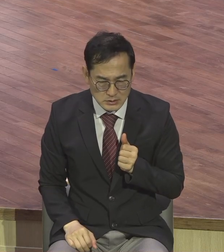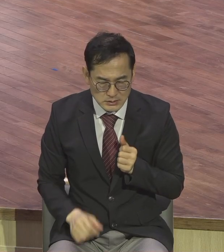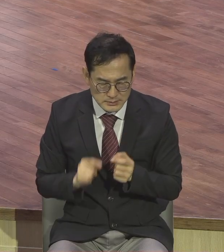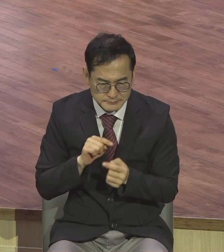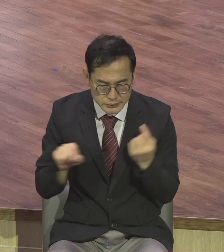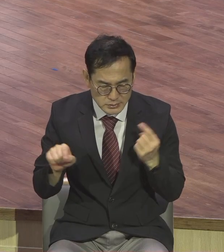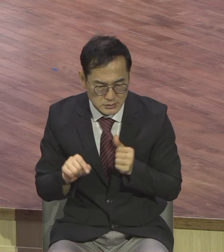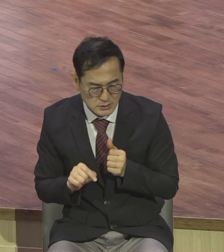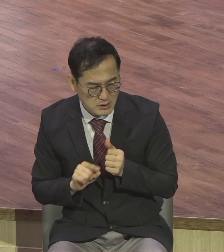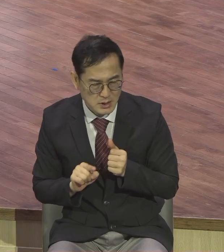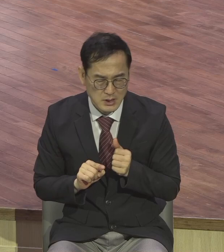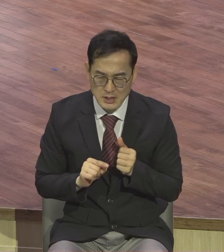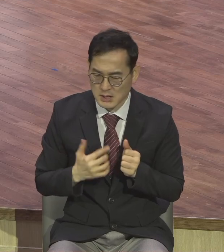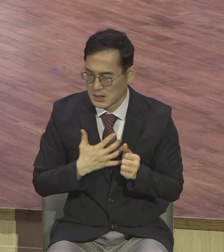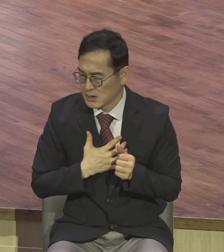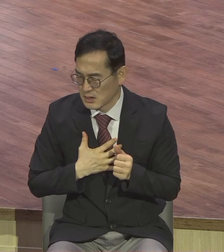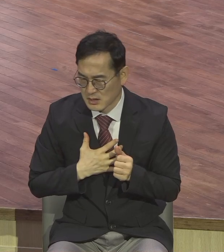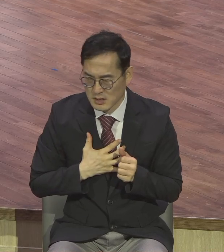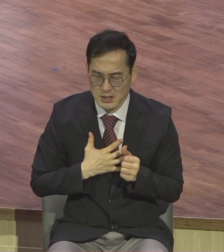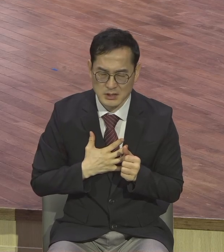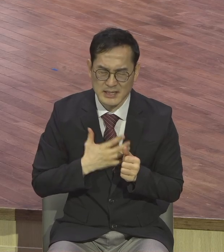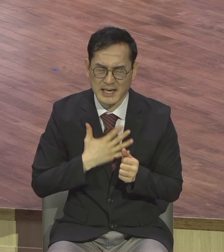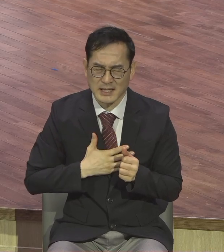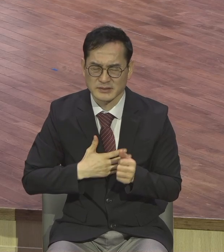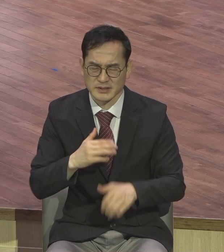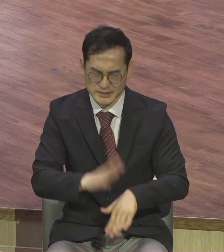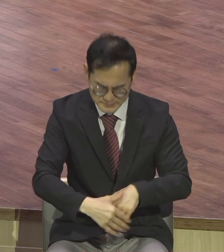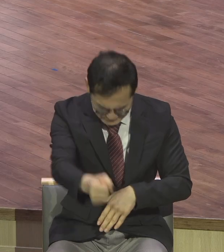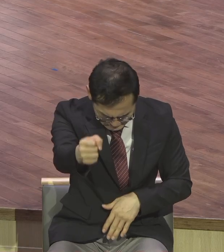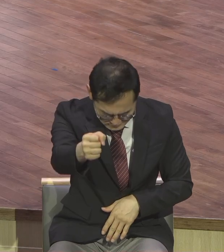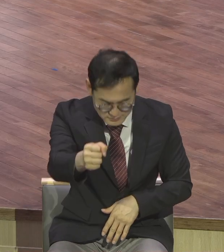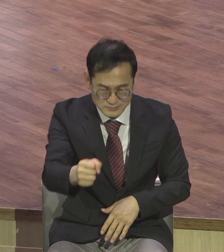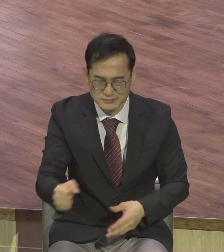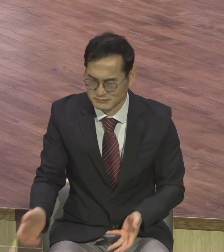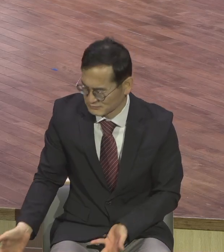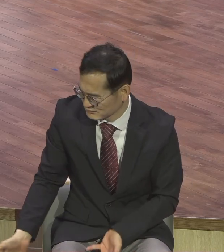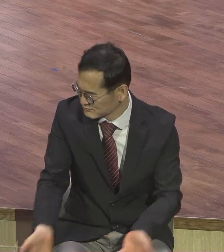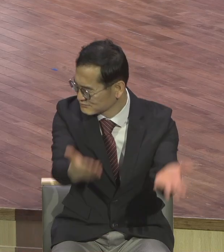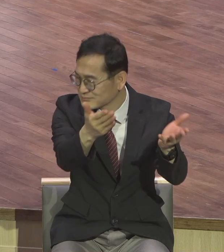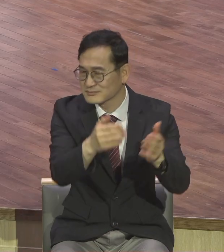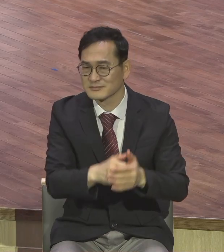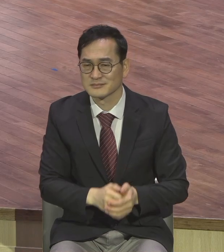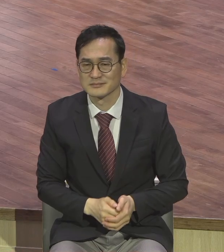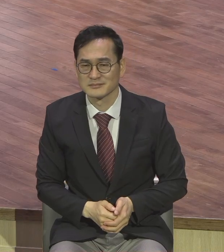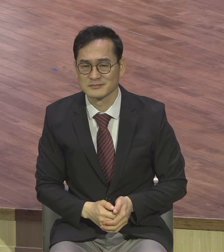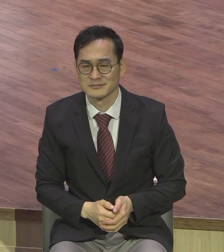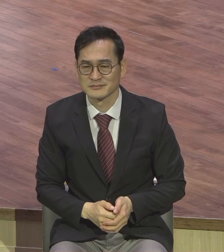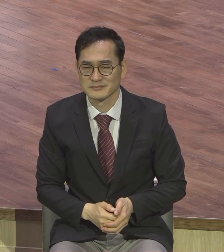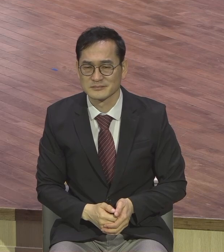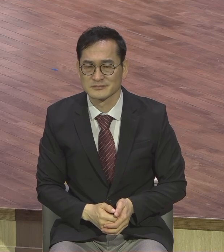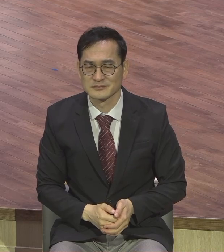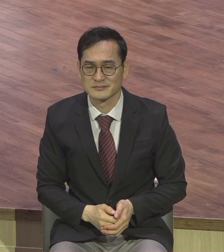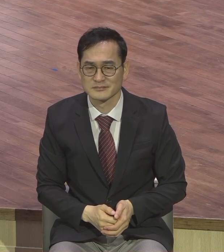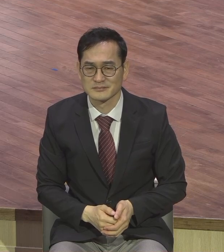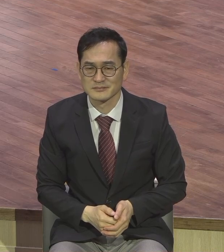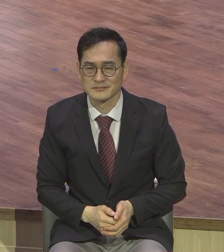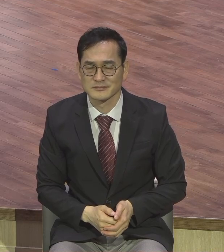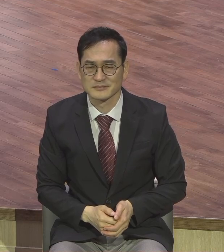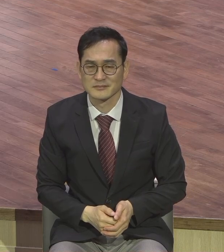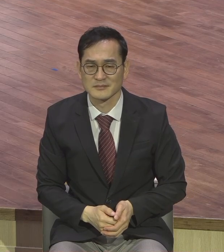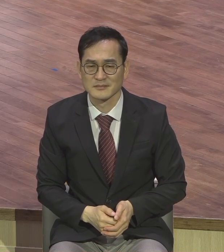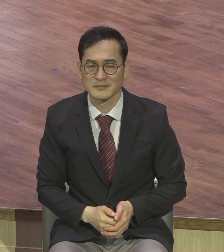요구대로 예수님을 십자가에 못 박히도록 뭐요? 최악의 선택을 한